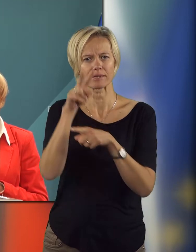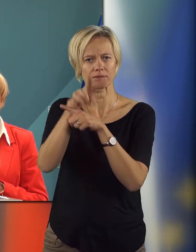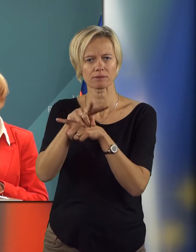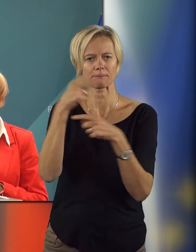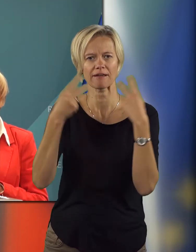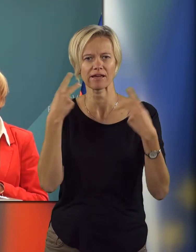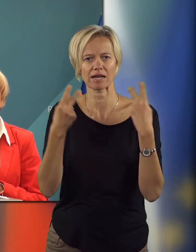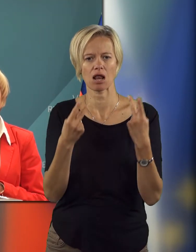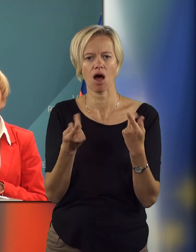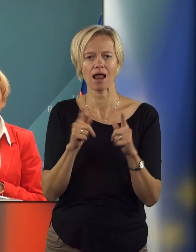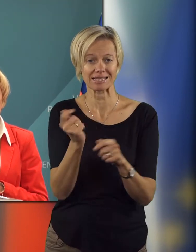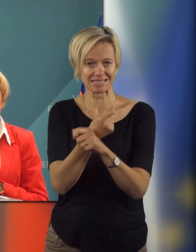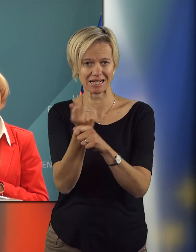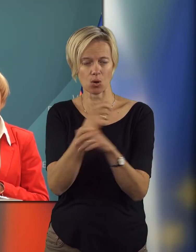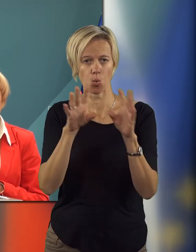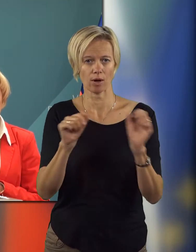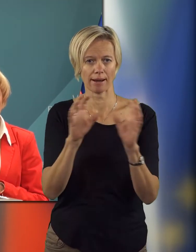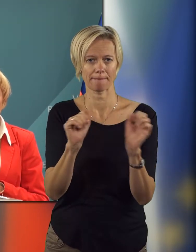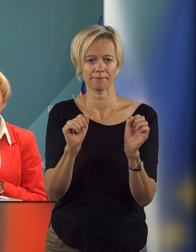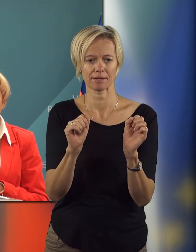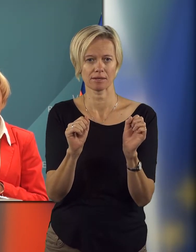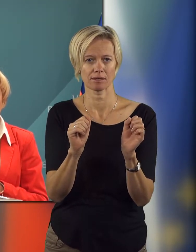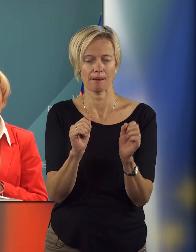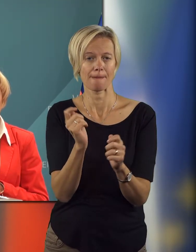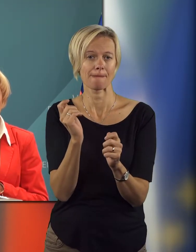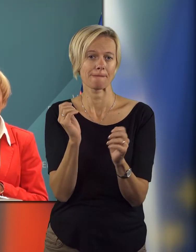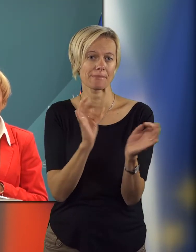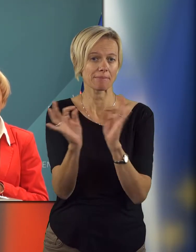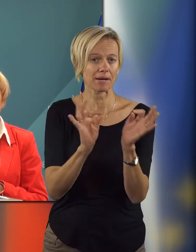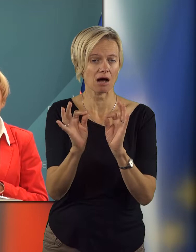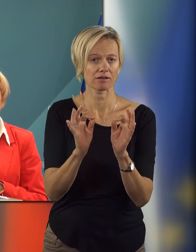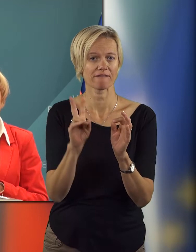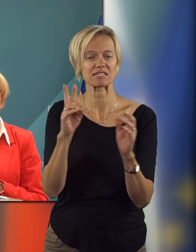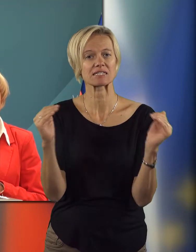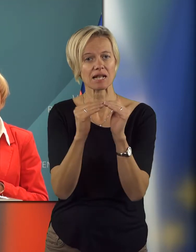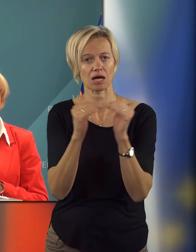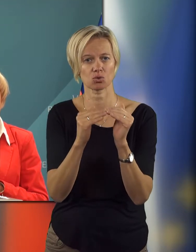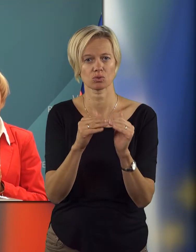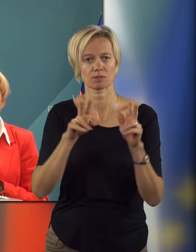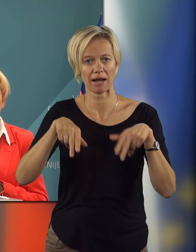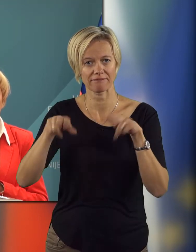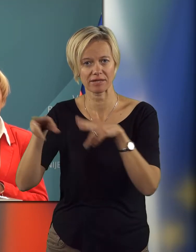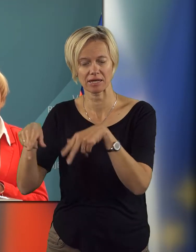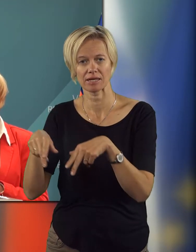in nadziralo, ali sanacijski ukrepi so pripravljeni v skladu z